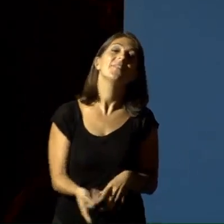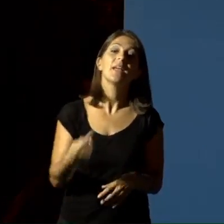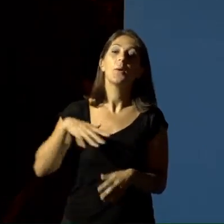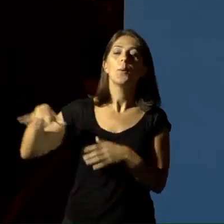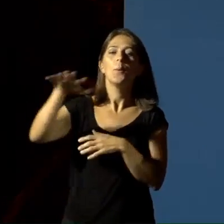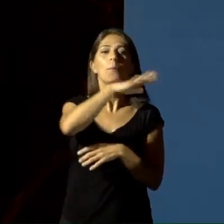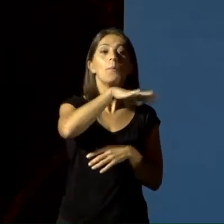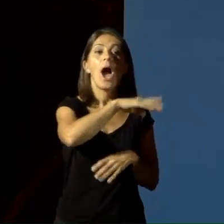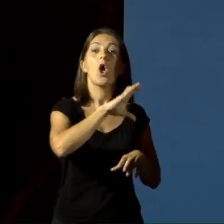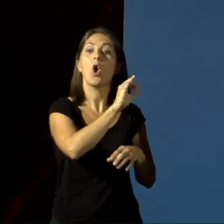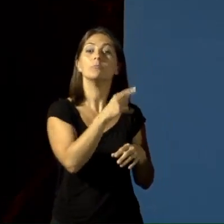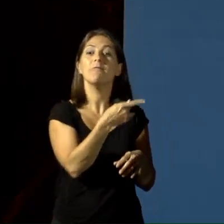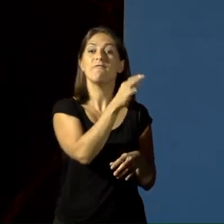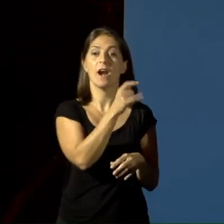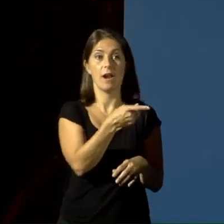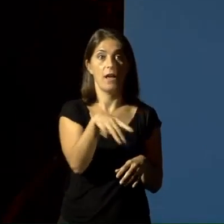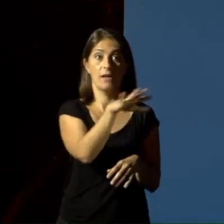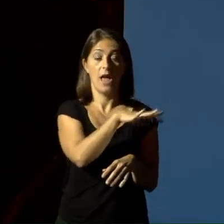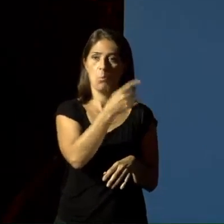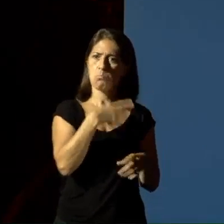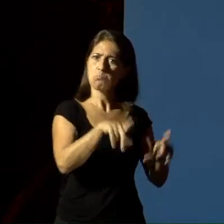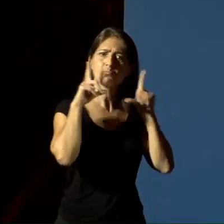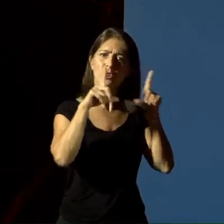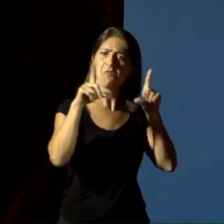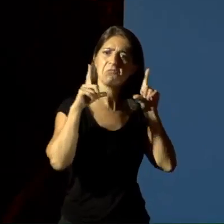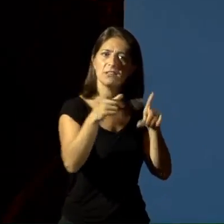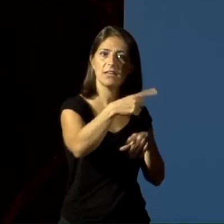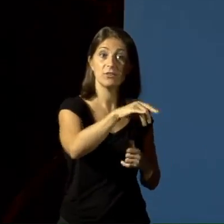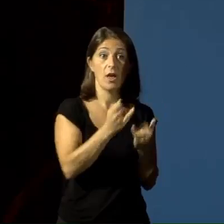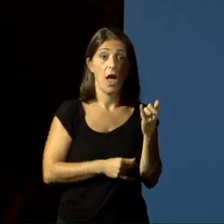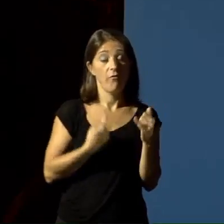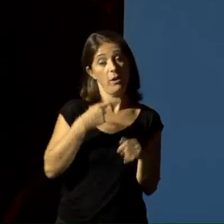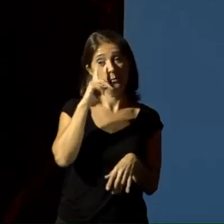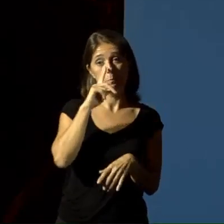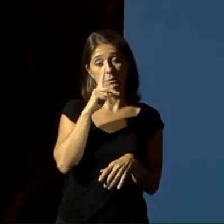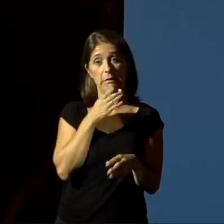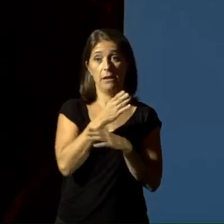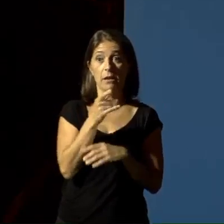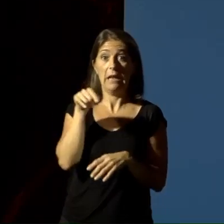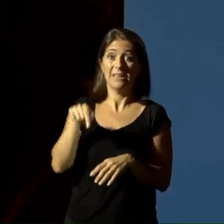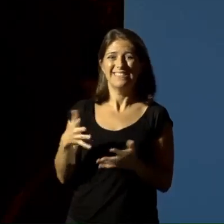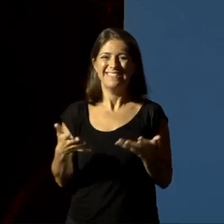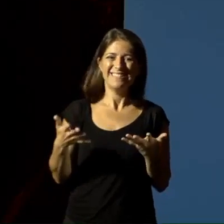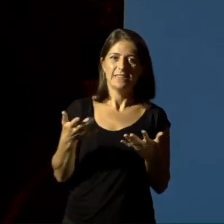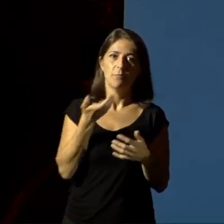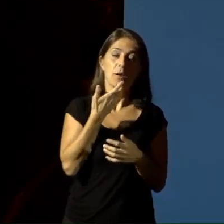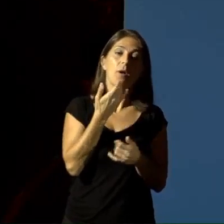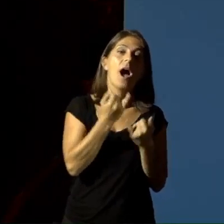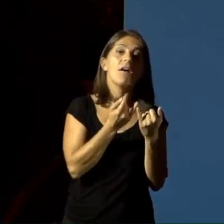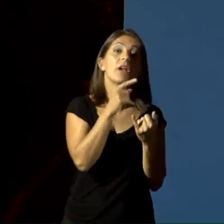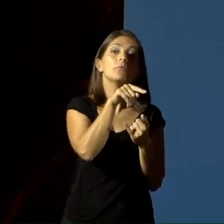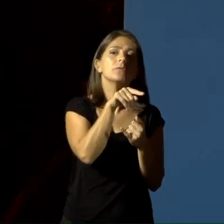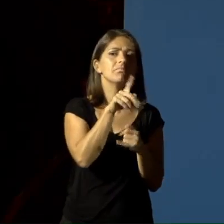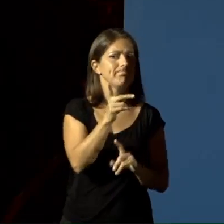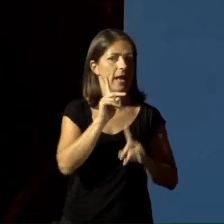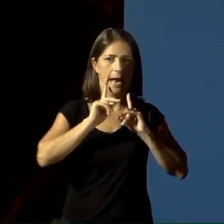Barrio de San Cosme, Ferrería. Ali os protagonistas iban as prostitutas. Aquí cadraba mellor o Hotel San Francisco, pero non era o